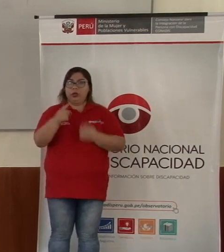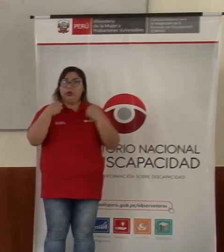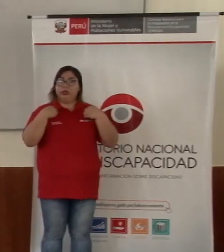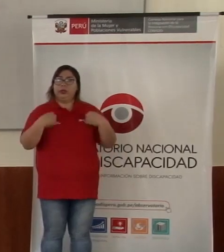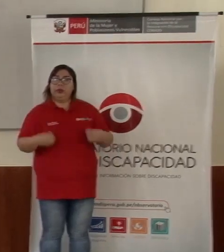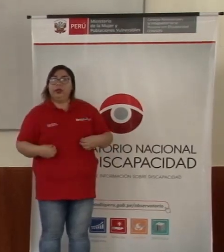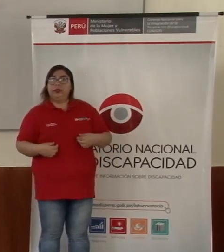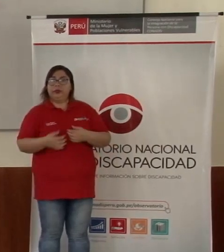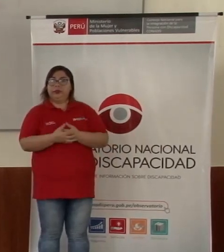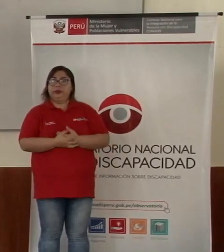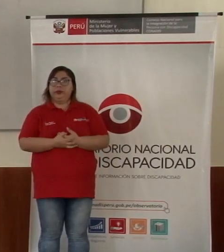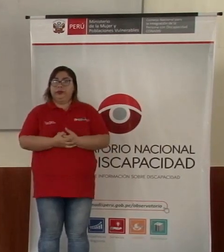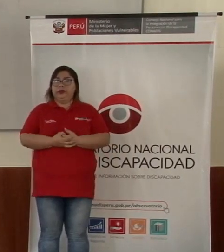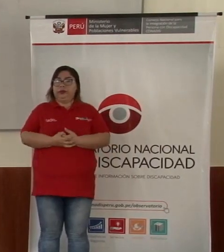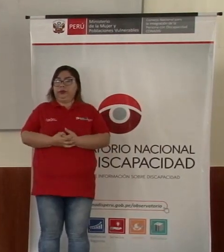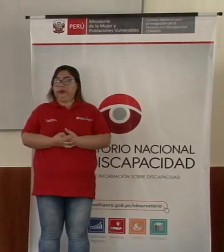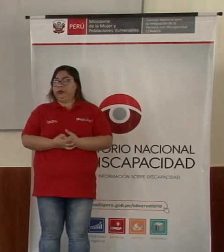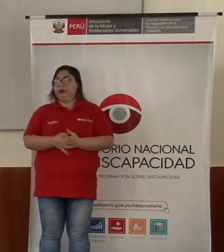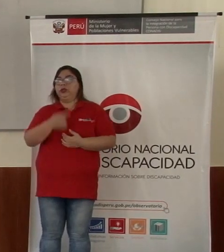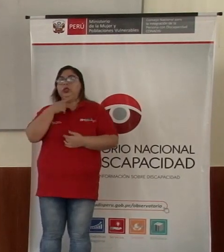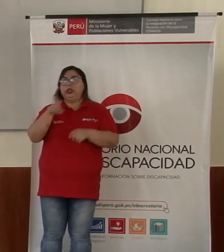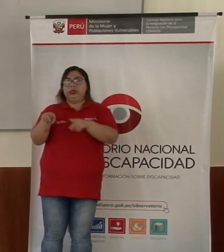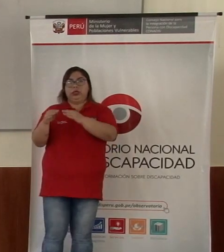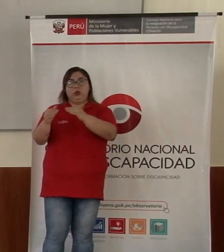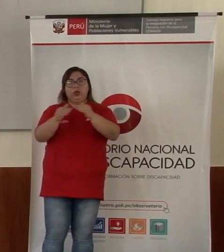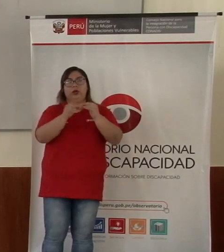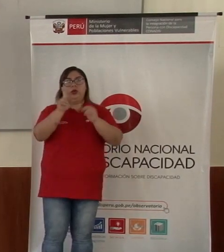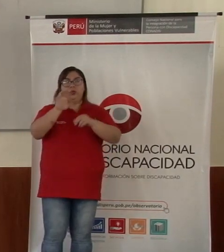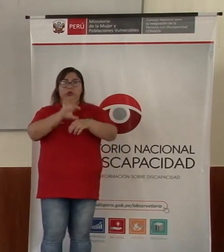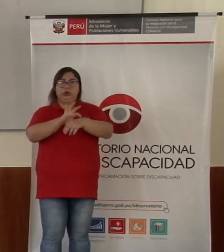abogados, les comento, son como los médicos.